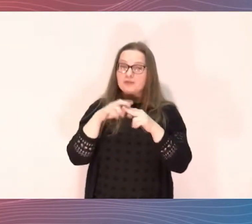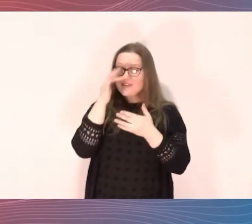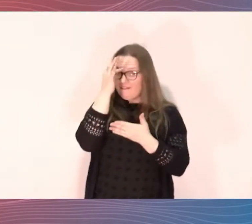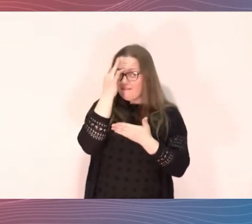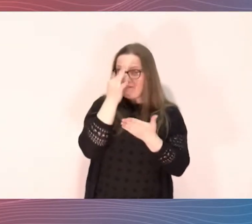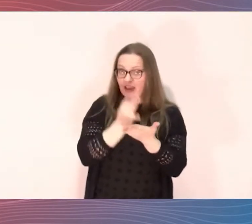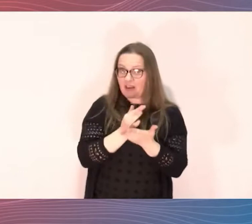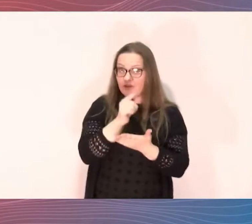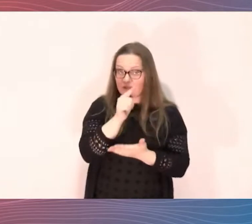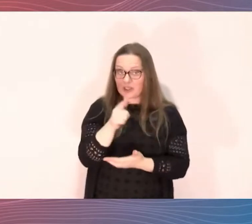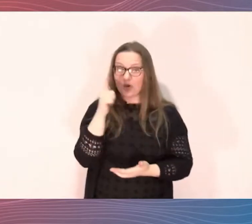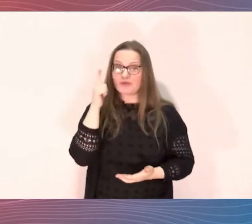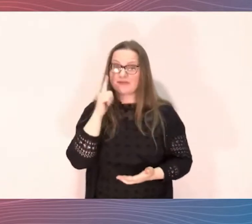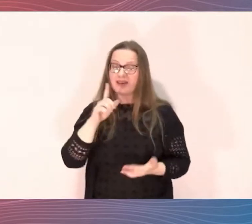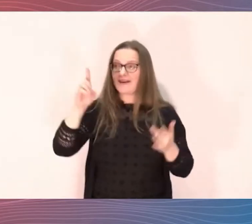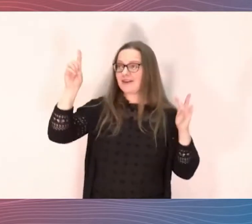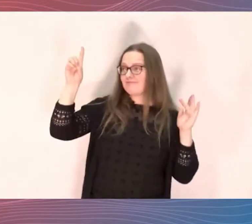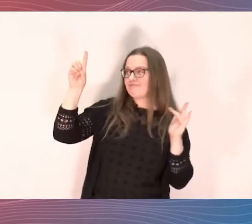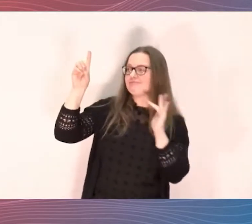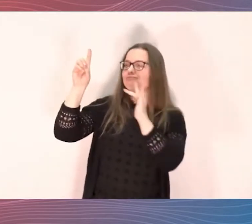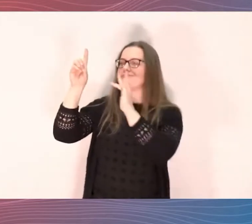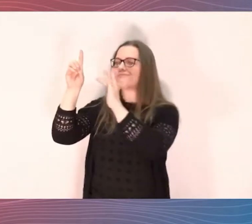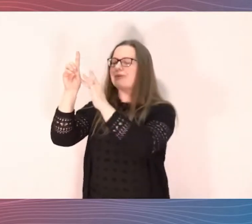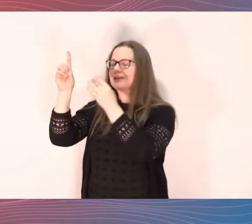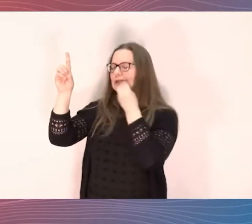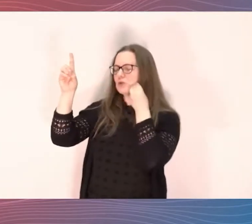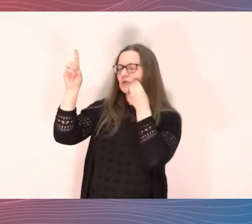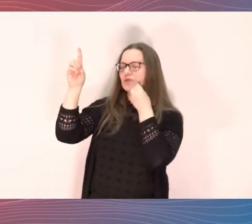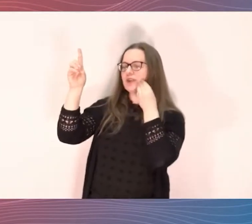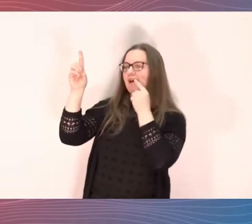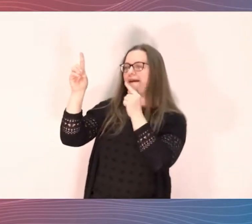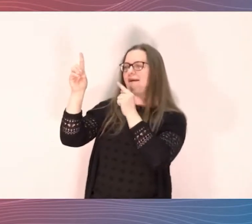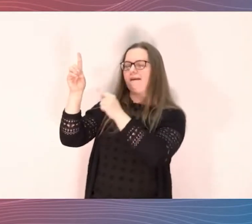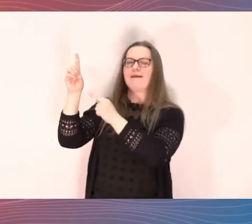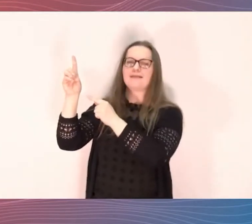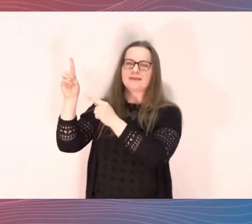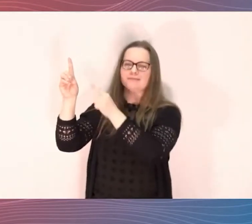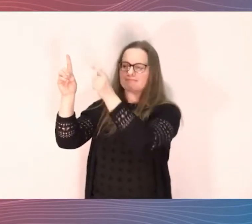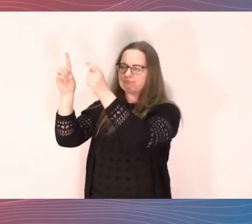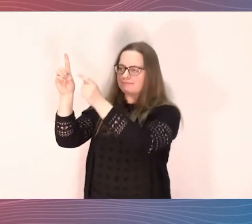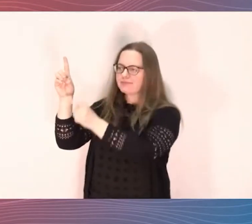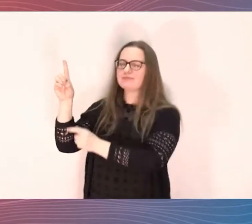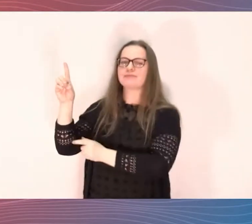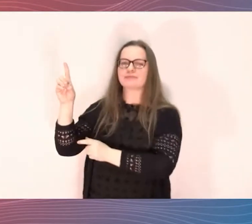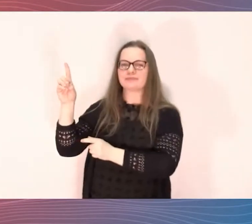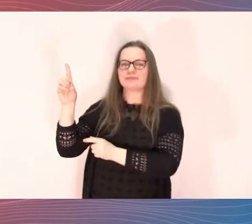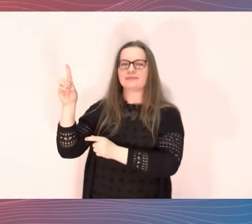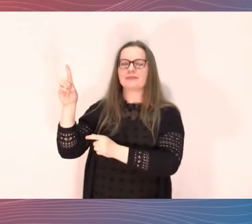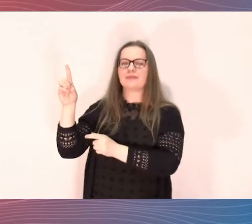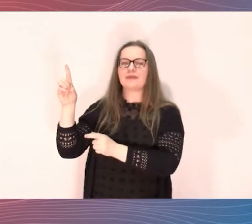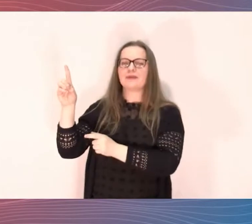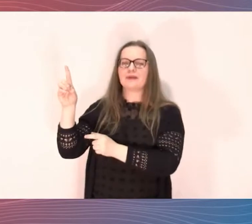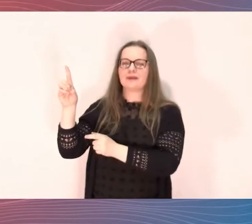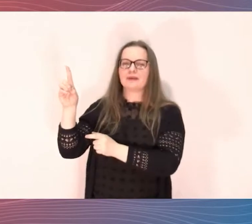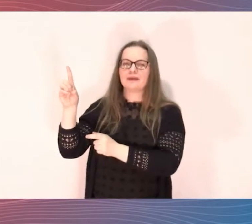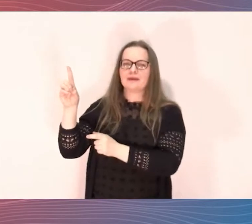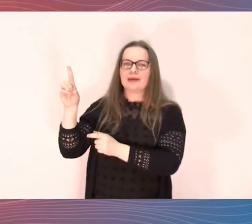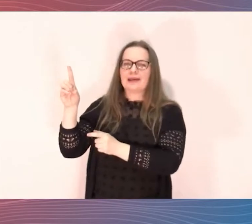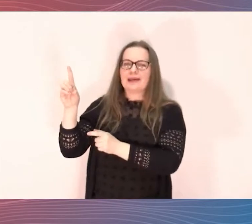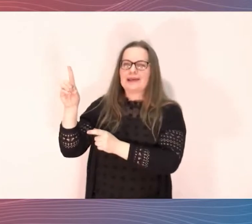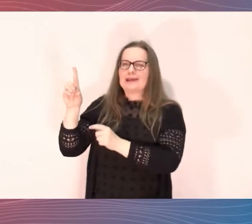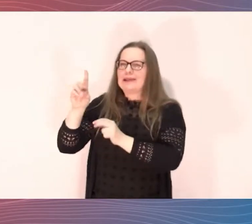substância de Deus. Faz você ter acesso ao ser de Deus, que não está nesse